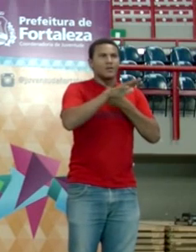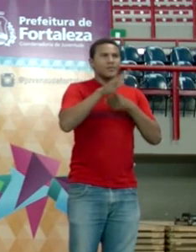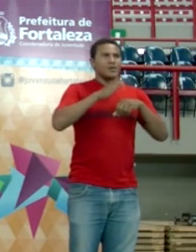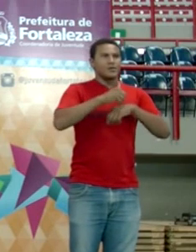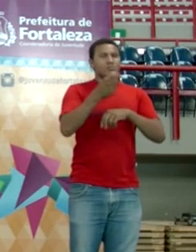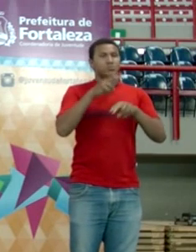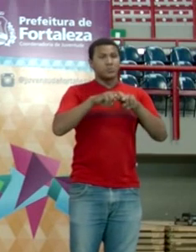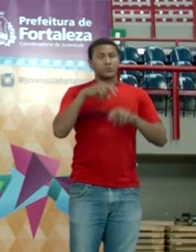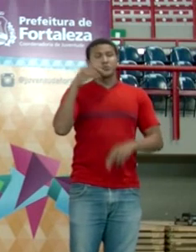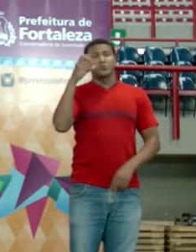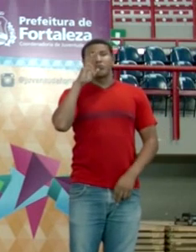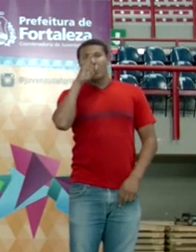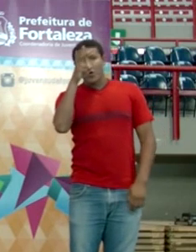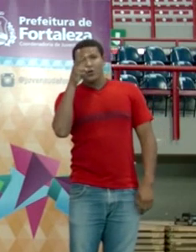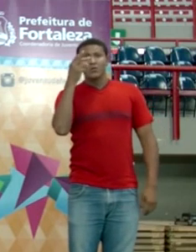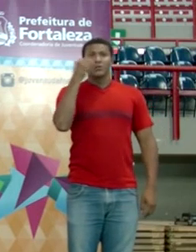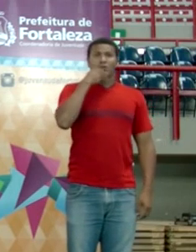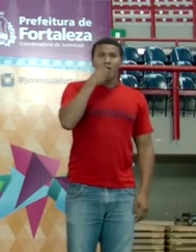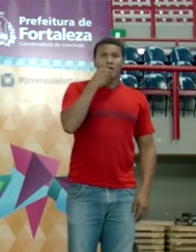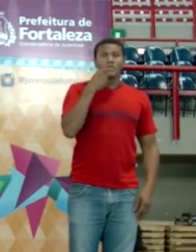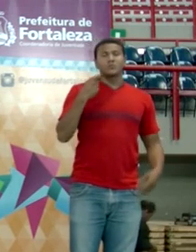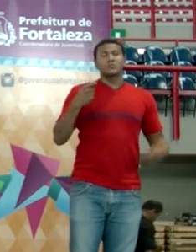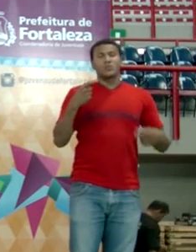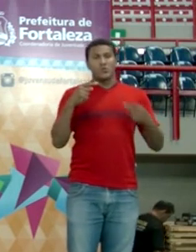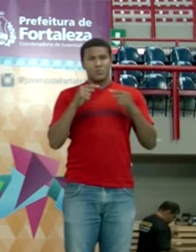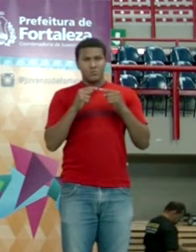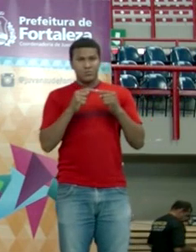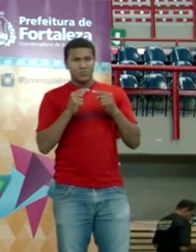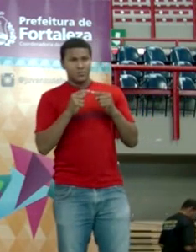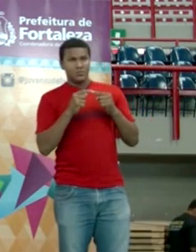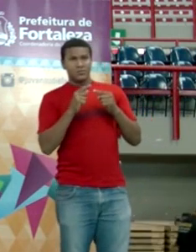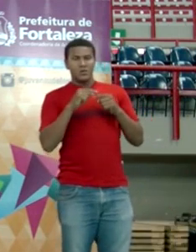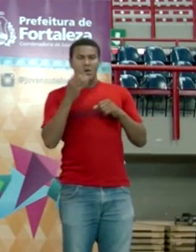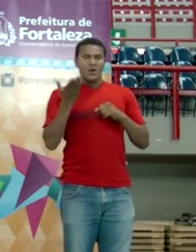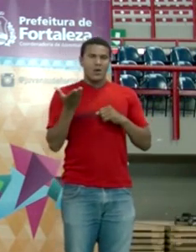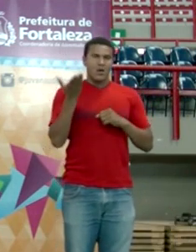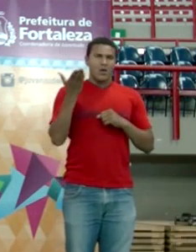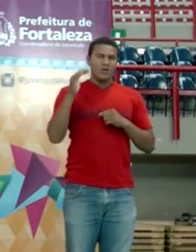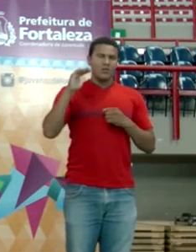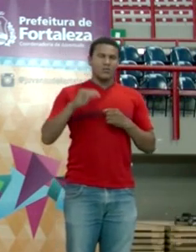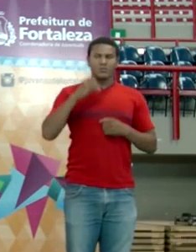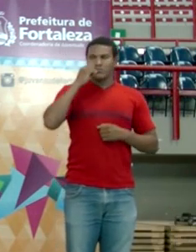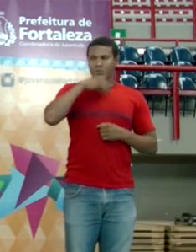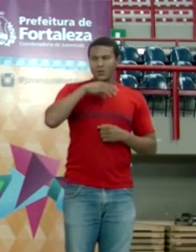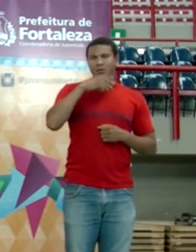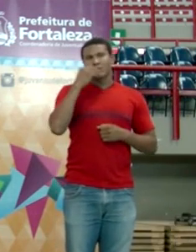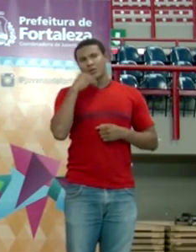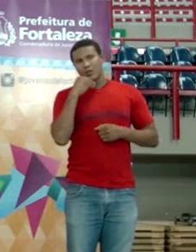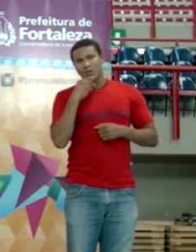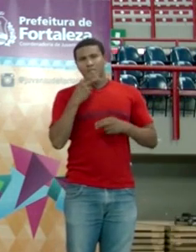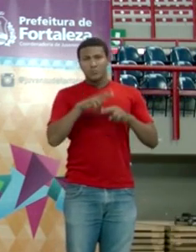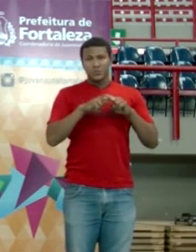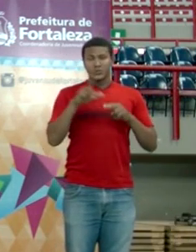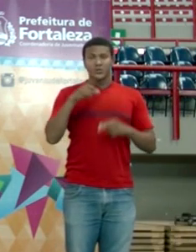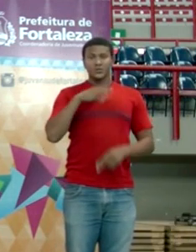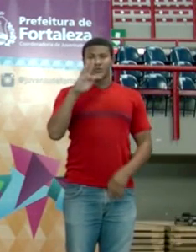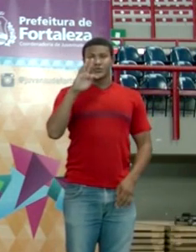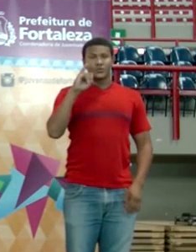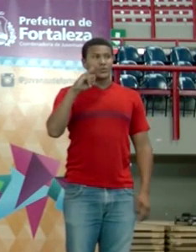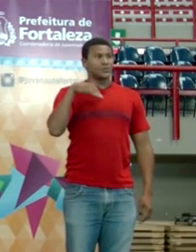fraco tem a ver com intensidade alta ou intensidade baixa. E por fim, o timbre, que é a forma da